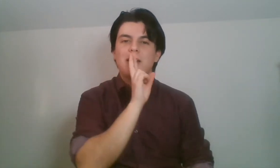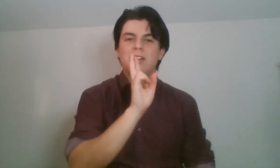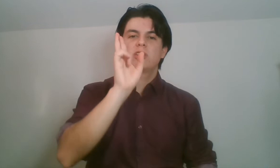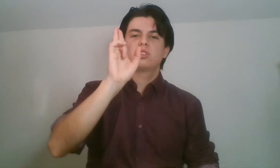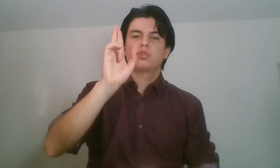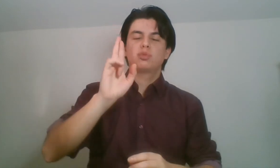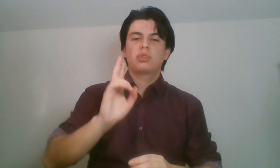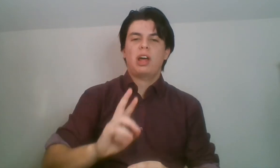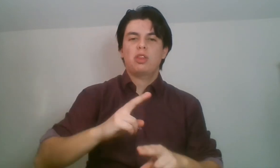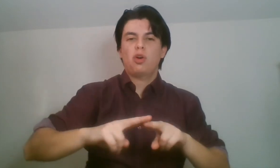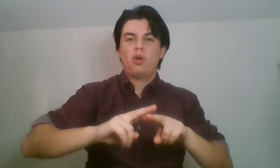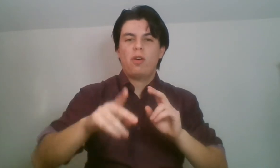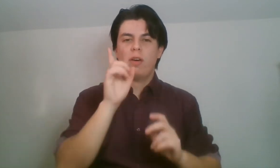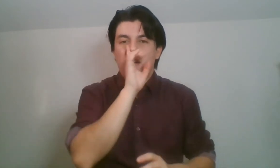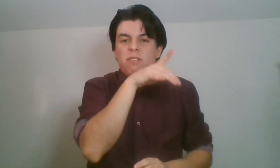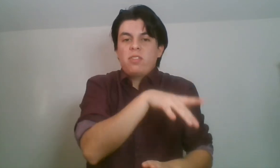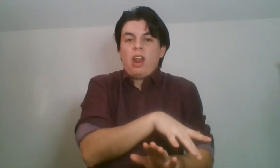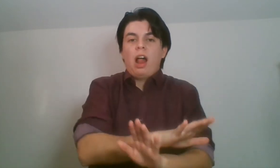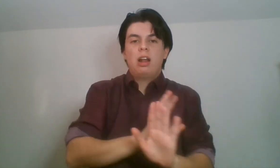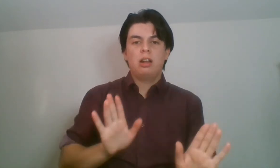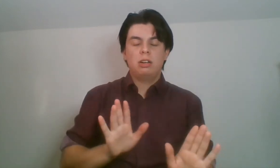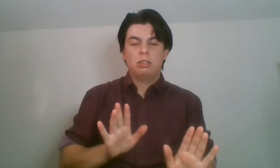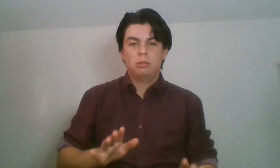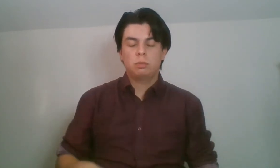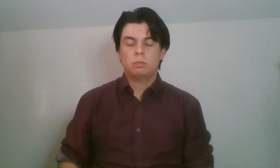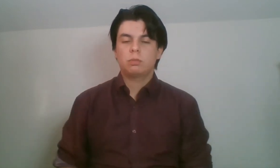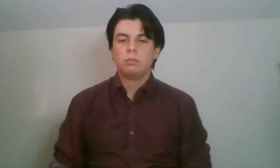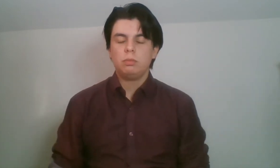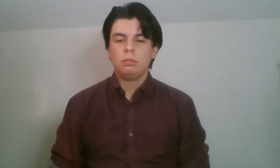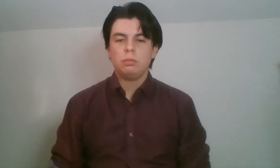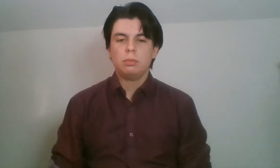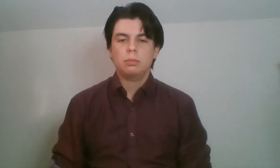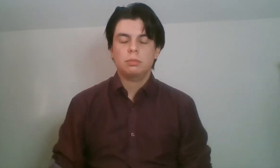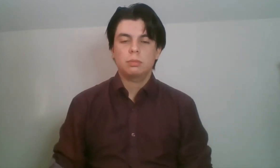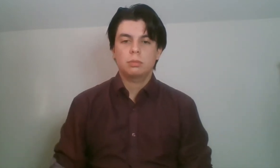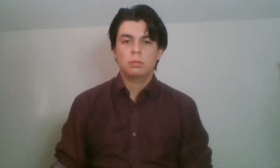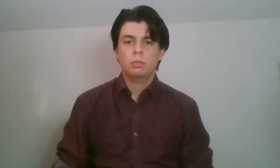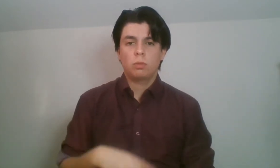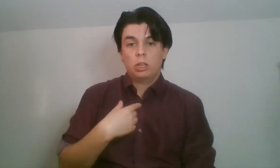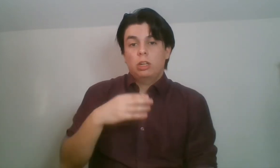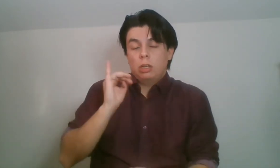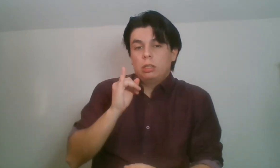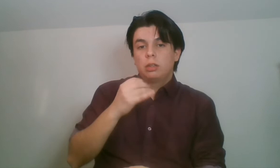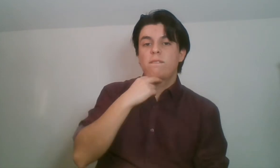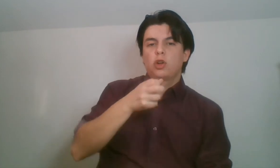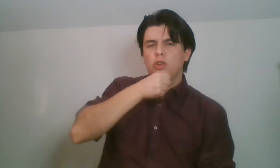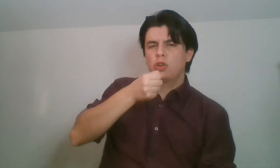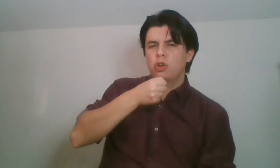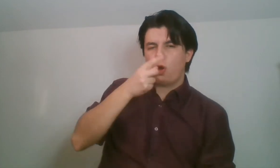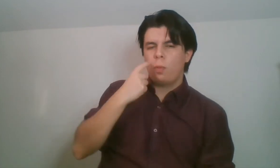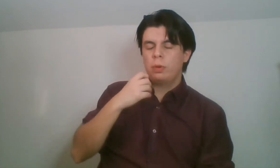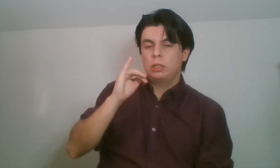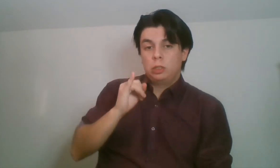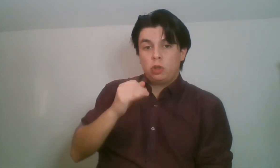el resultado final. Eso es muy atractivo y, como les decía, vivía por ahí, así que recuerdo haber